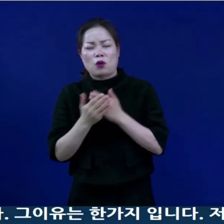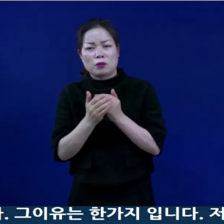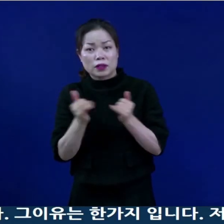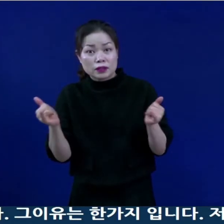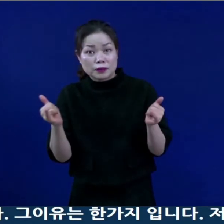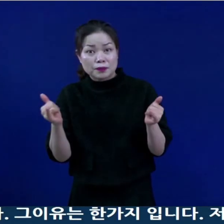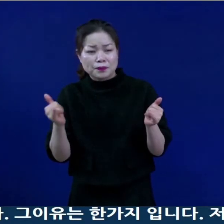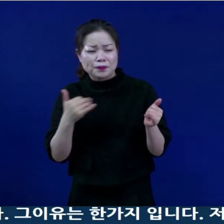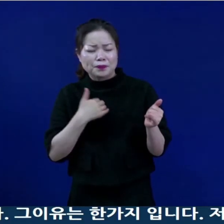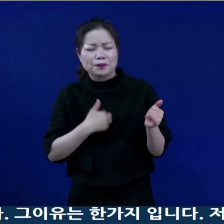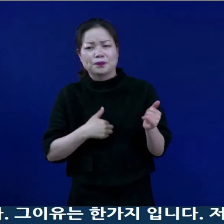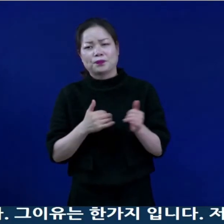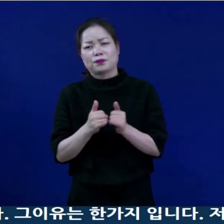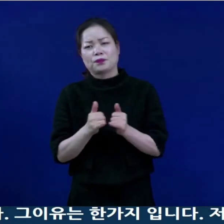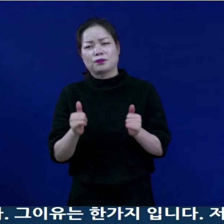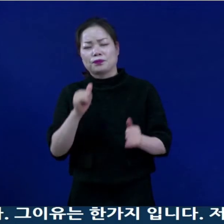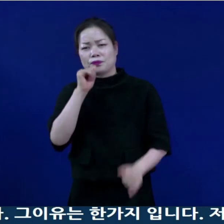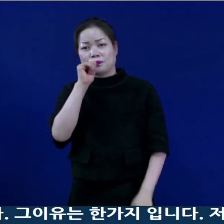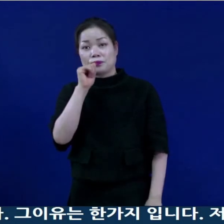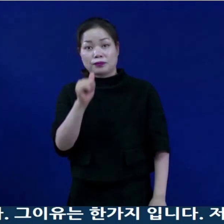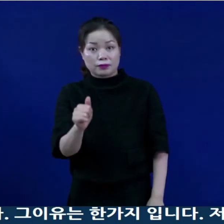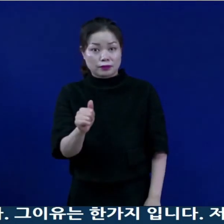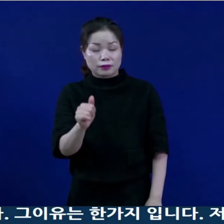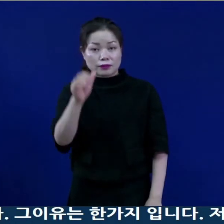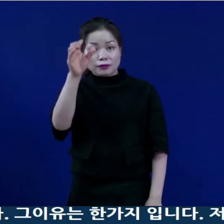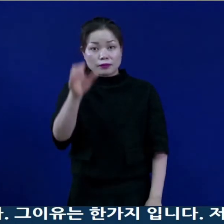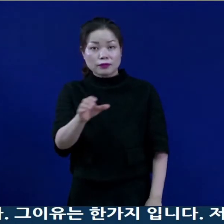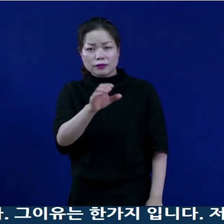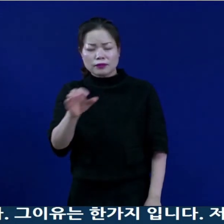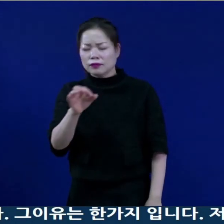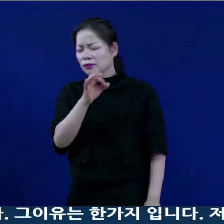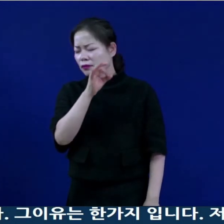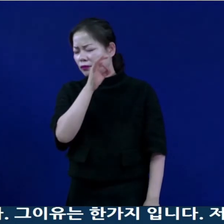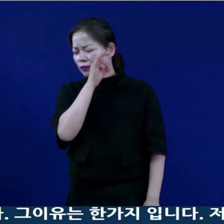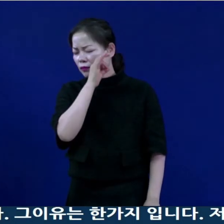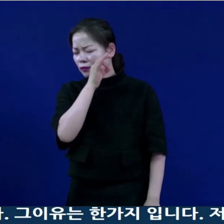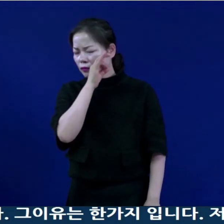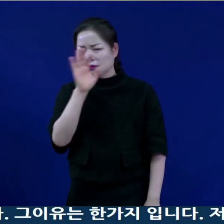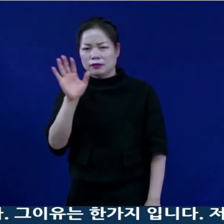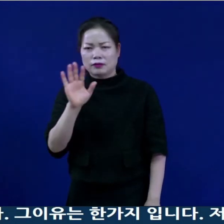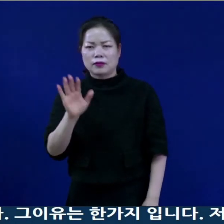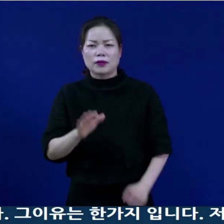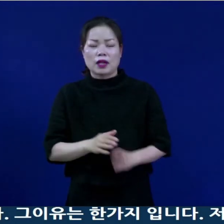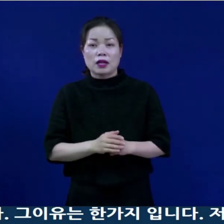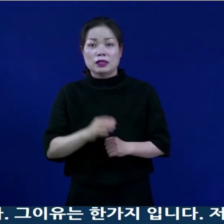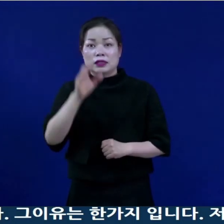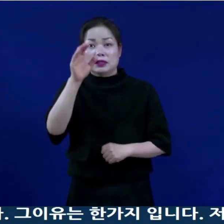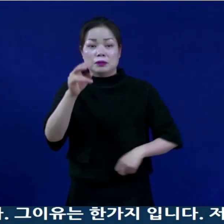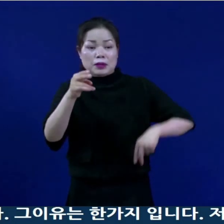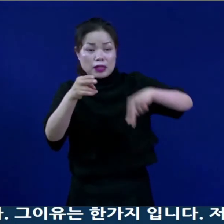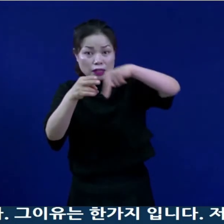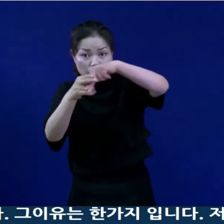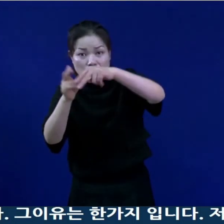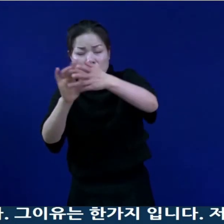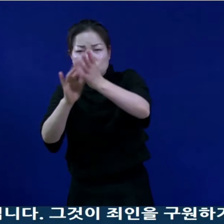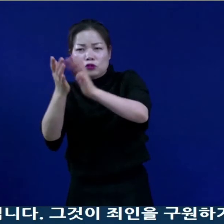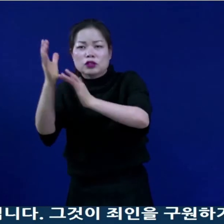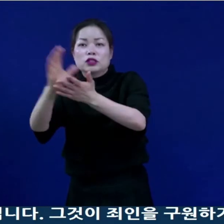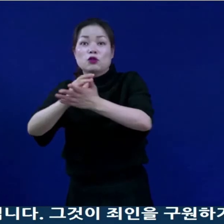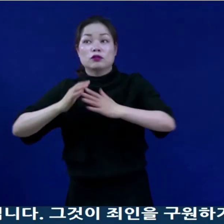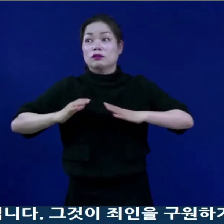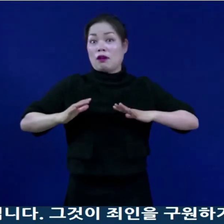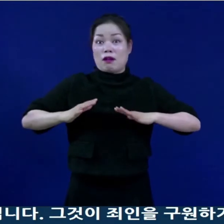이 사실을 아는 자는 결코 십자가를 부끄러워하지 않습니다. 십자가에 달리신 예수 그리스도를